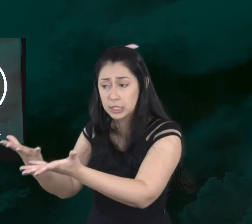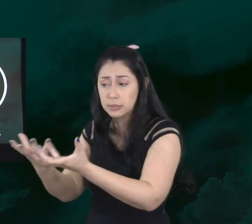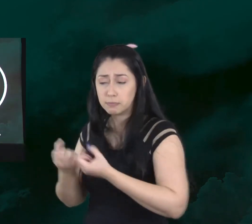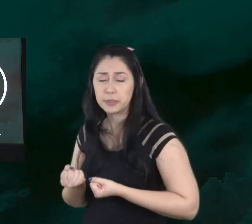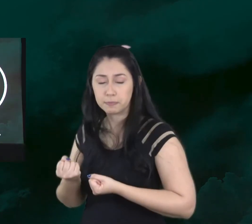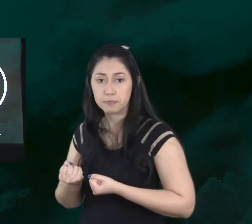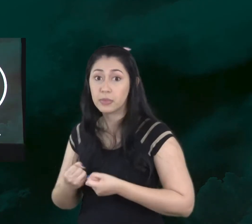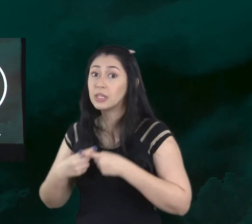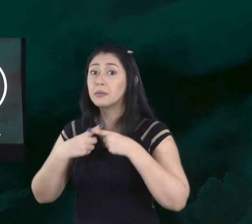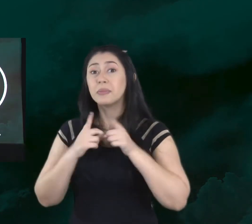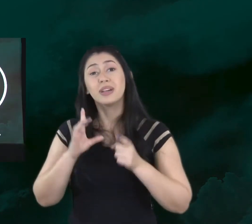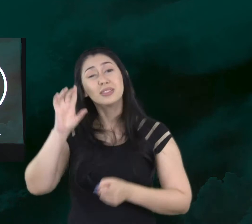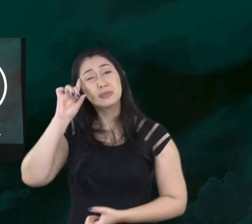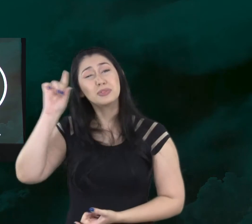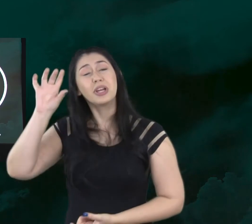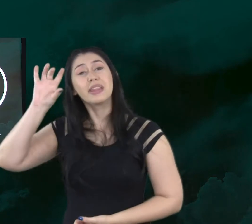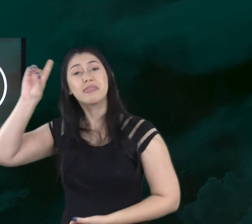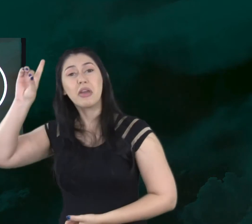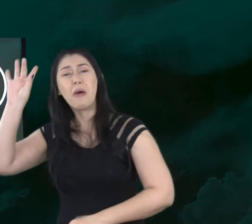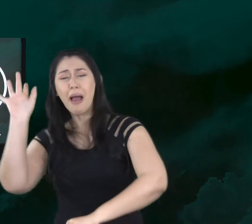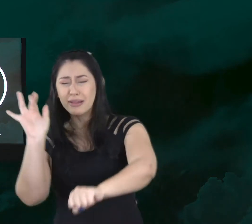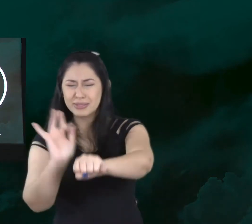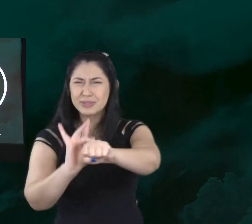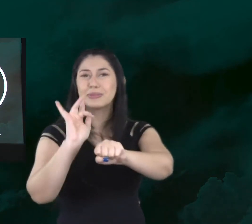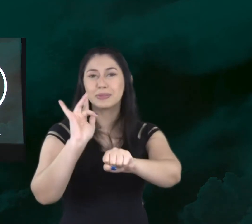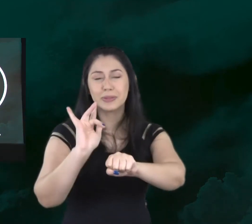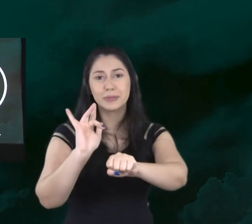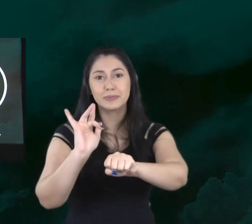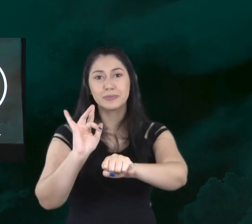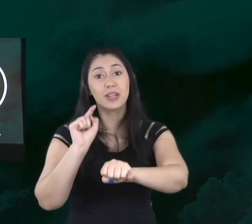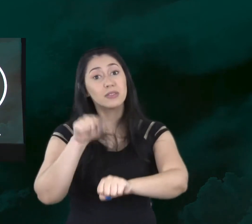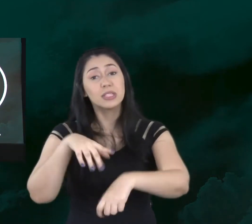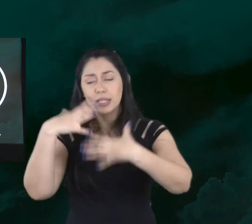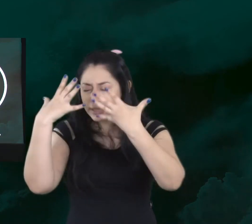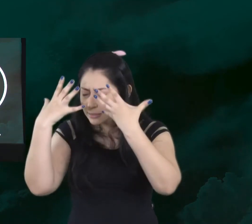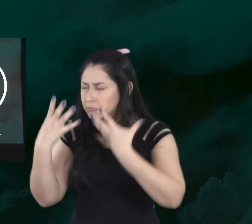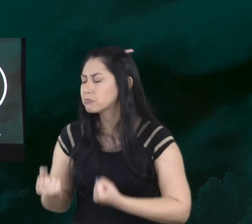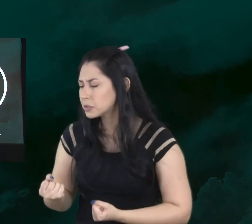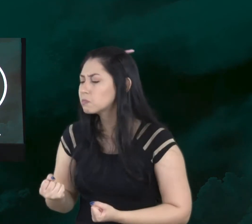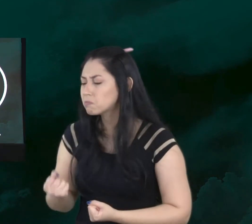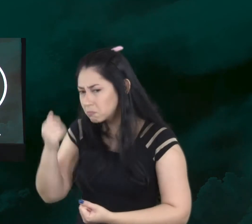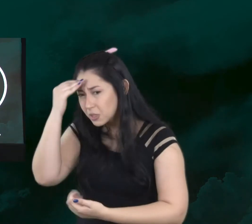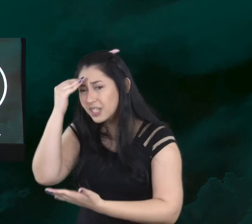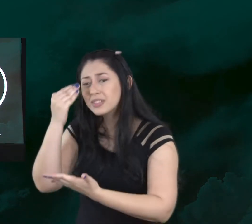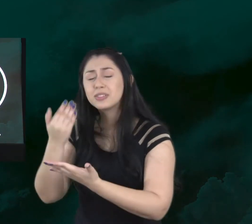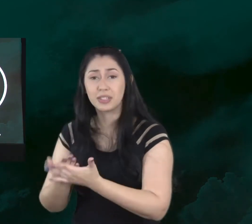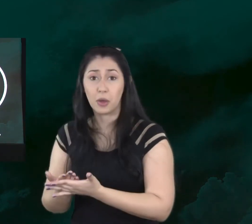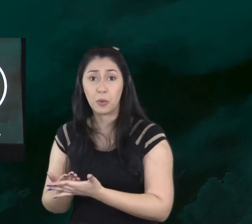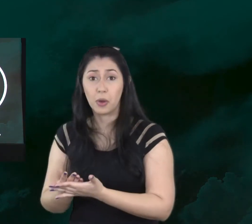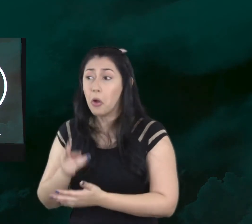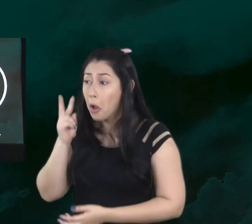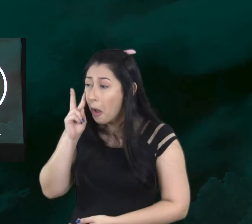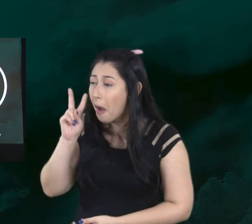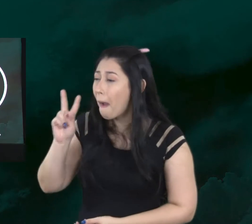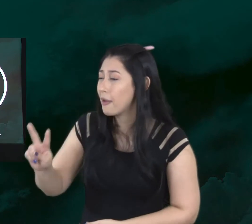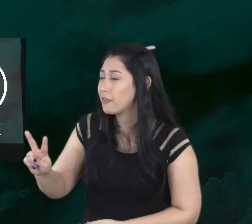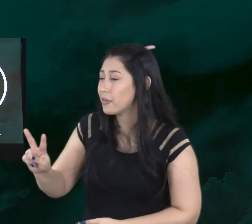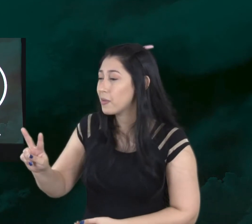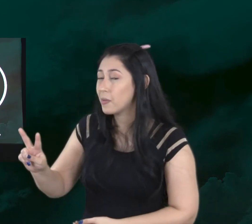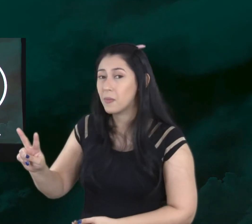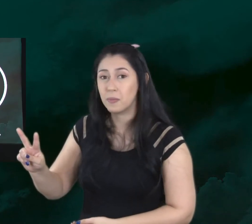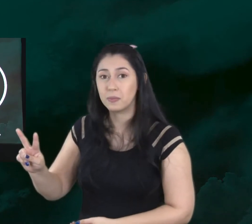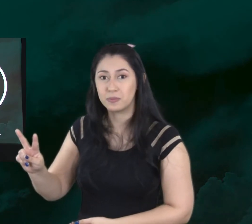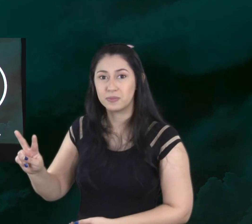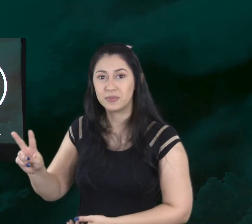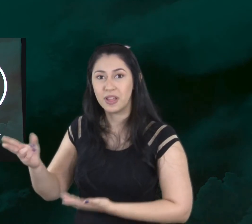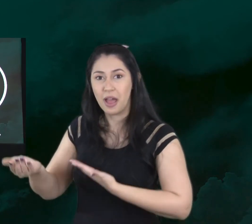Deus tocou você e você recebeu, né, a palavra de Cristo e entrou, bateu a porta